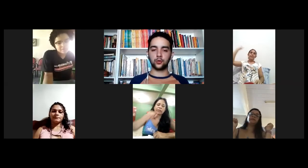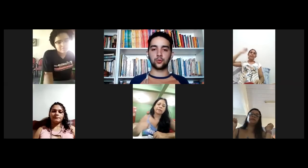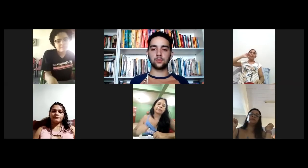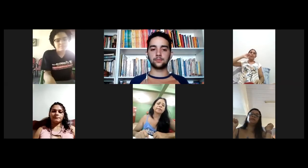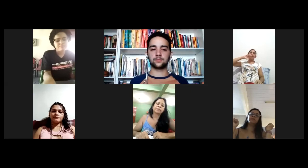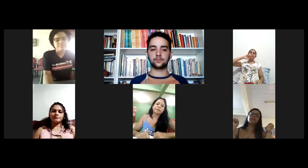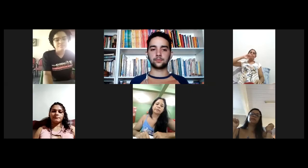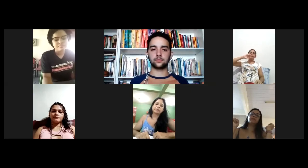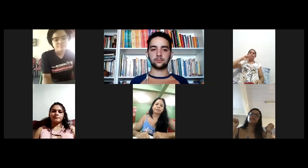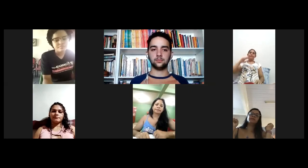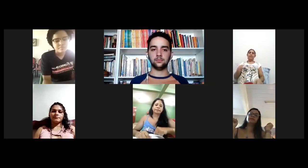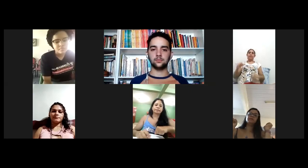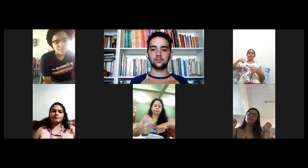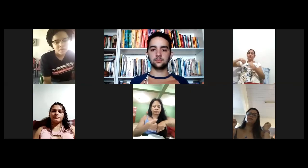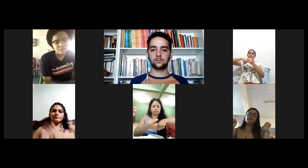Chuchu.